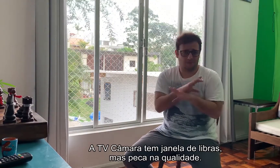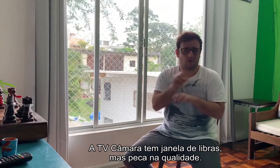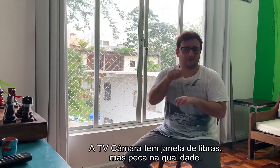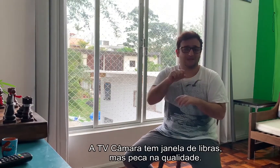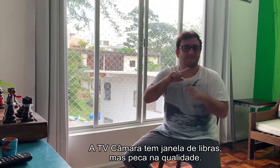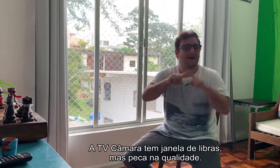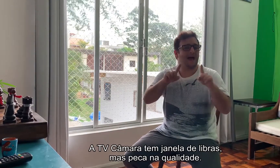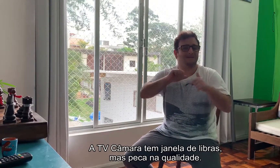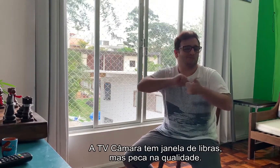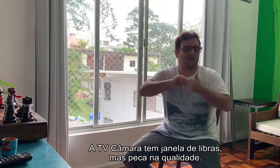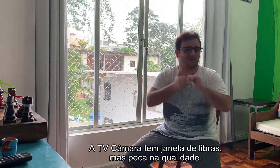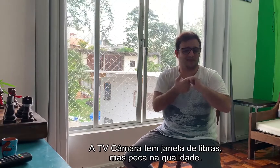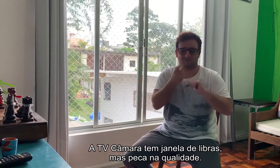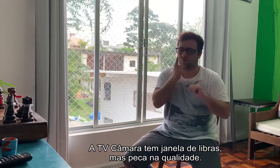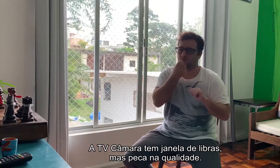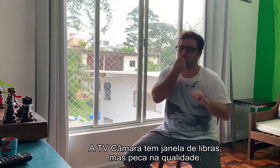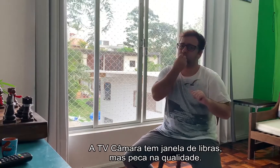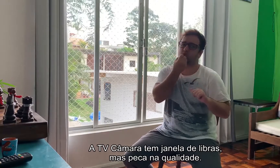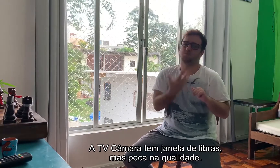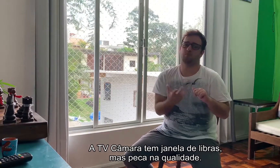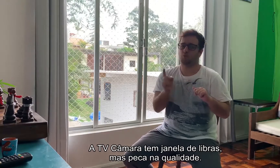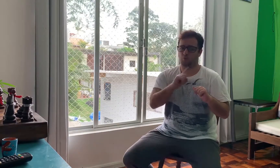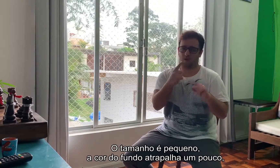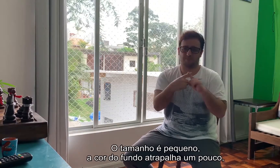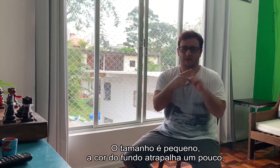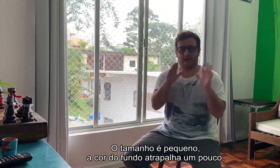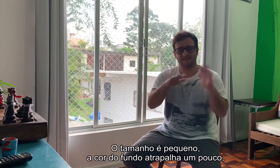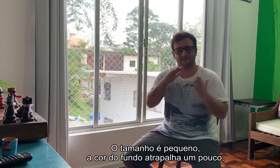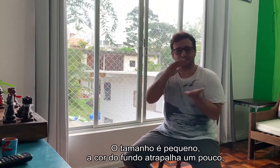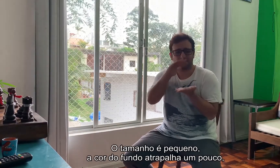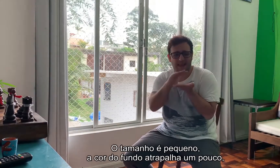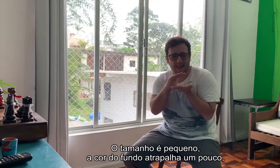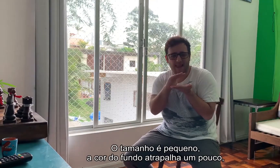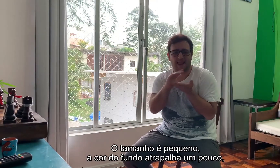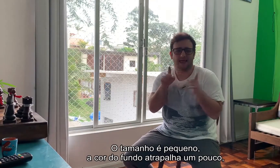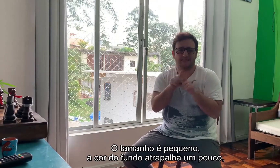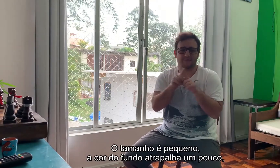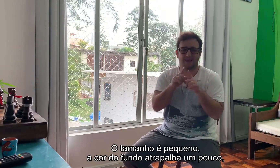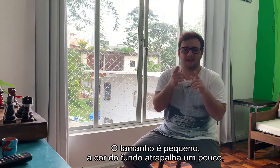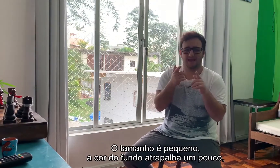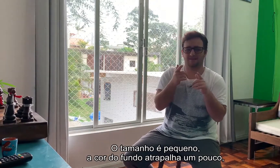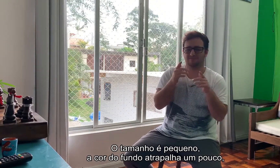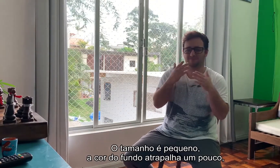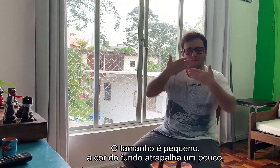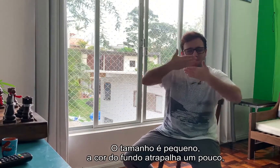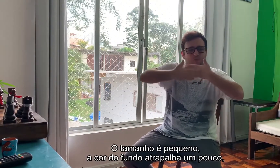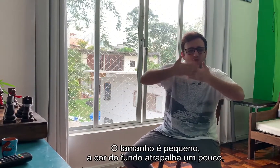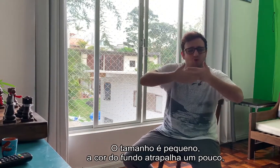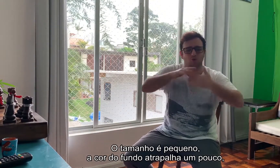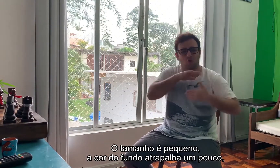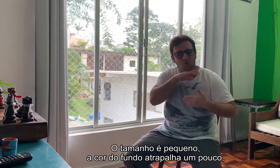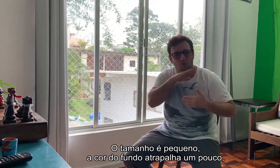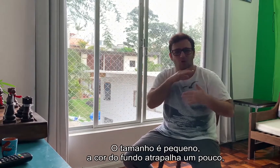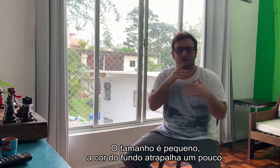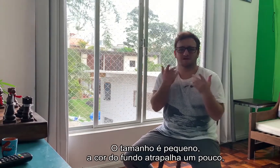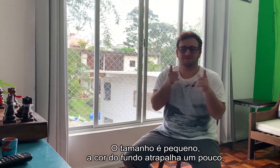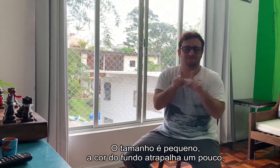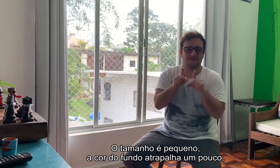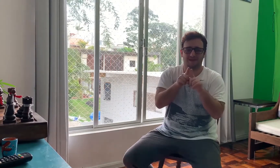TV Câmara tem janela de libras mas peca na qualidade o tamanho pequeno a cor do fundo atrapalha um pouco